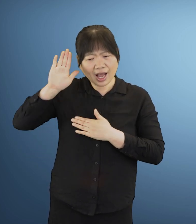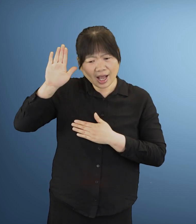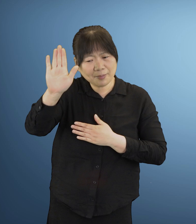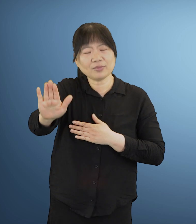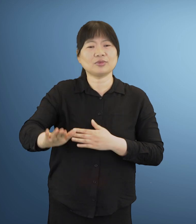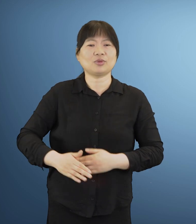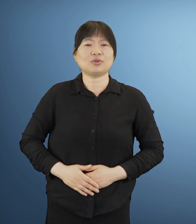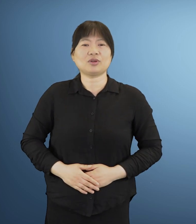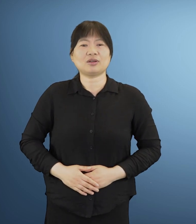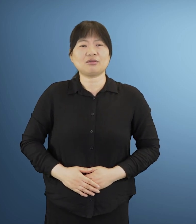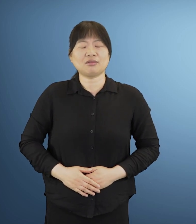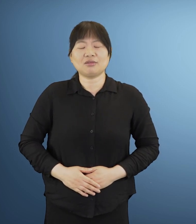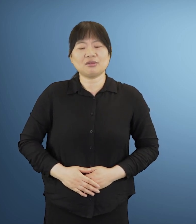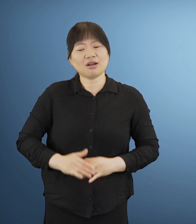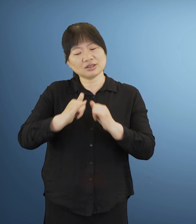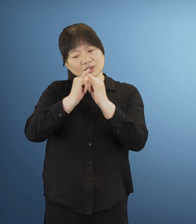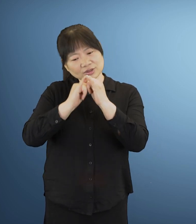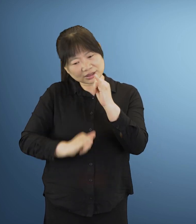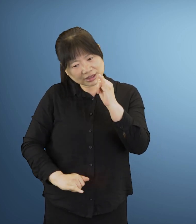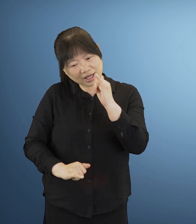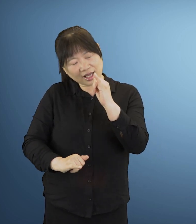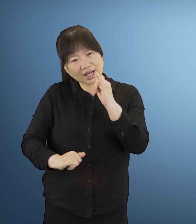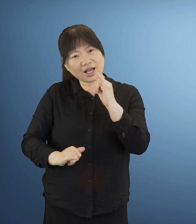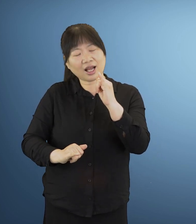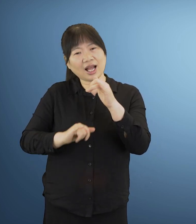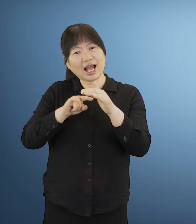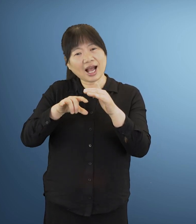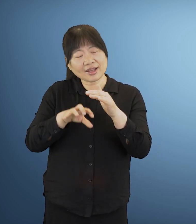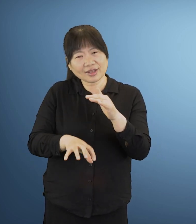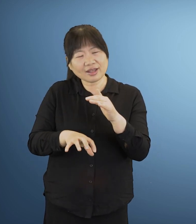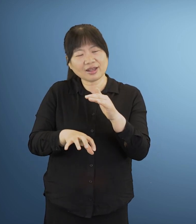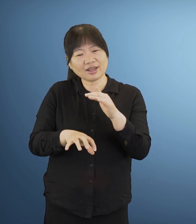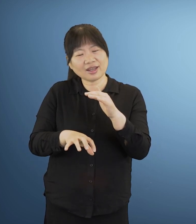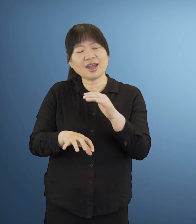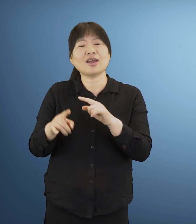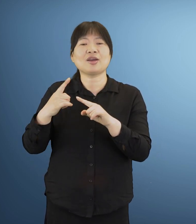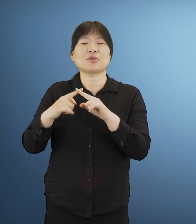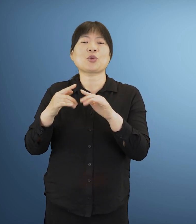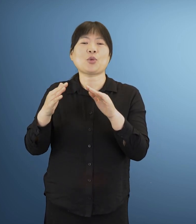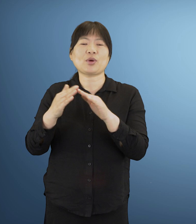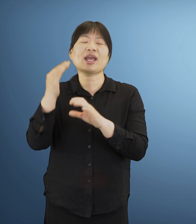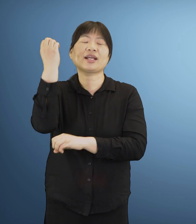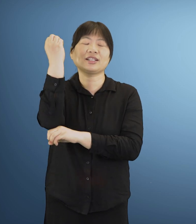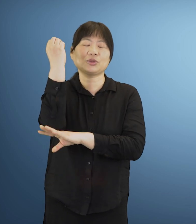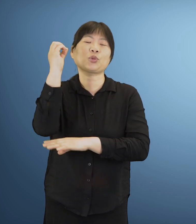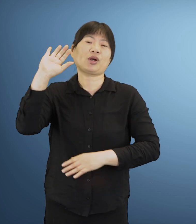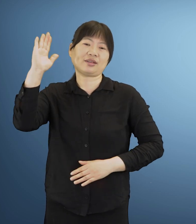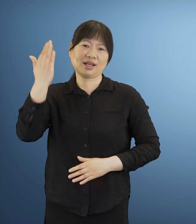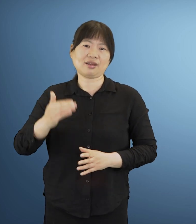장차 오고 오는 역사 속에서 뭐의 기초단입니까? 교회의 기초단이에요.